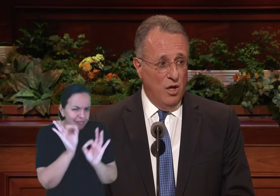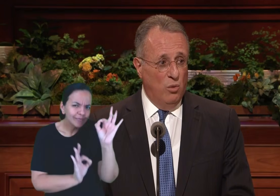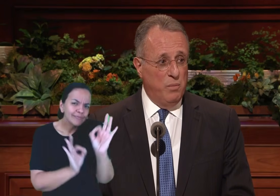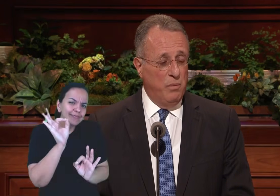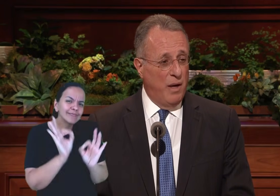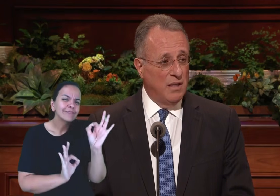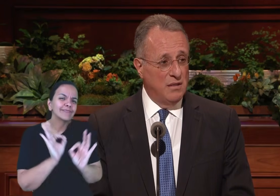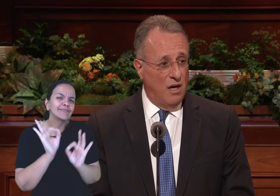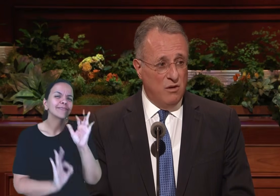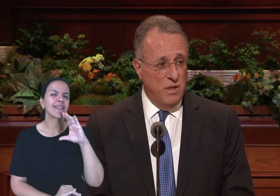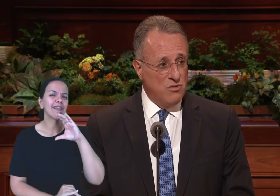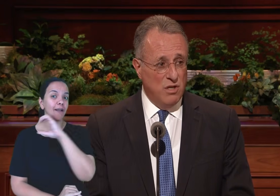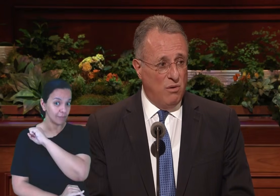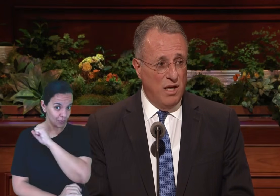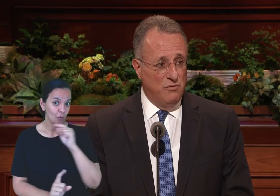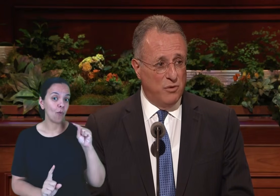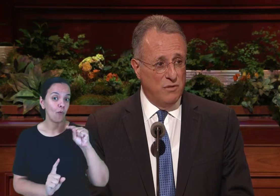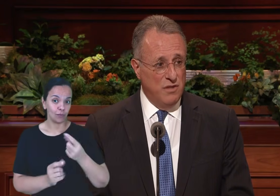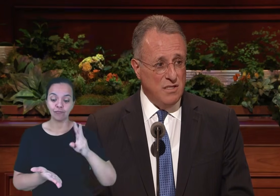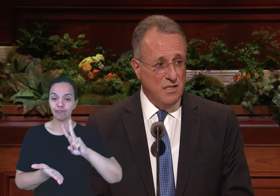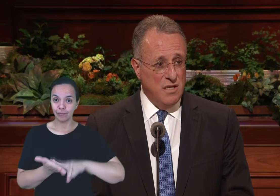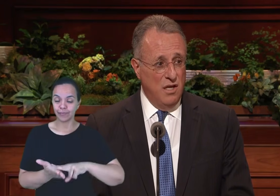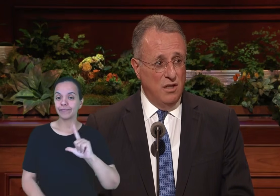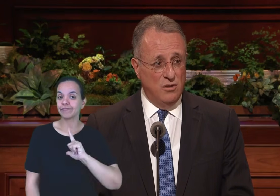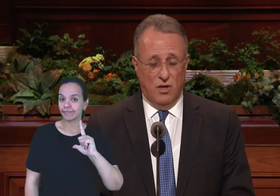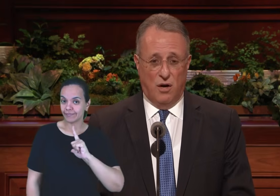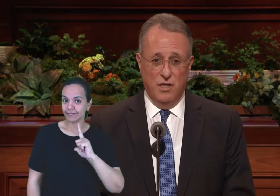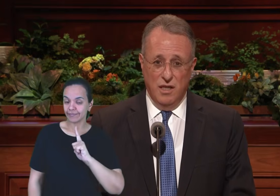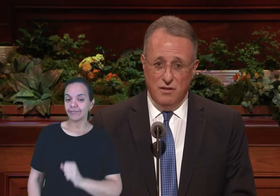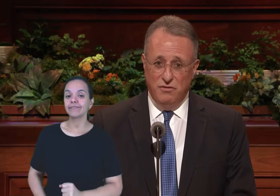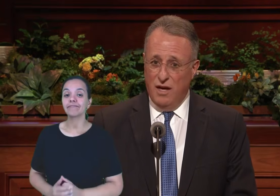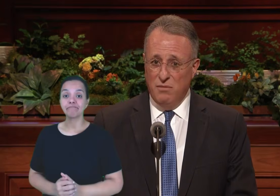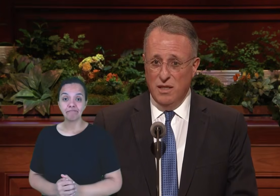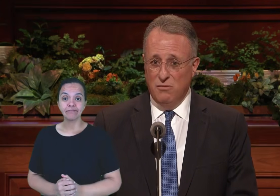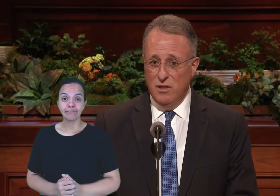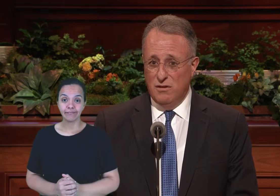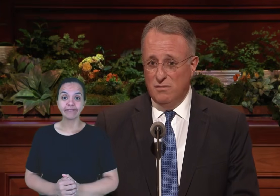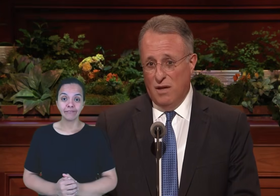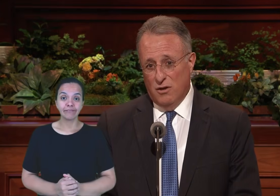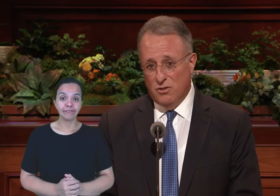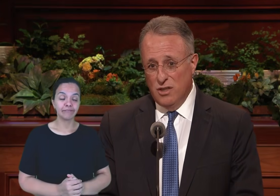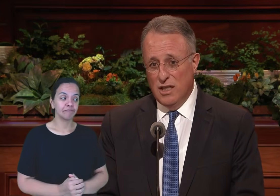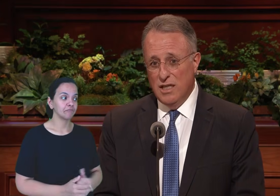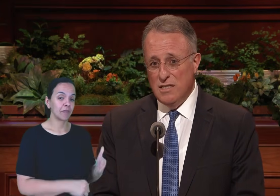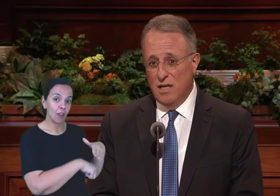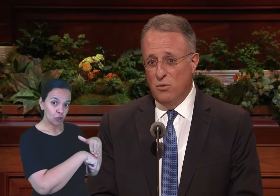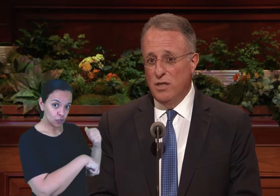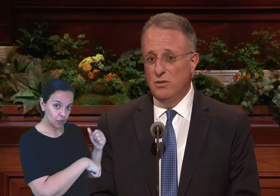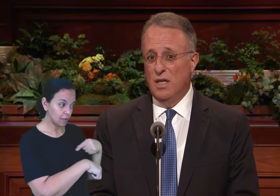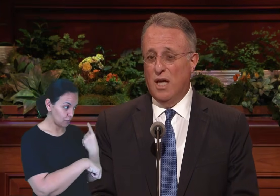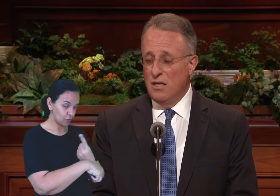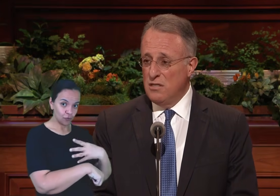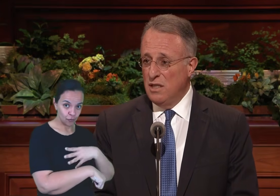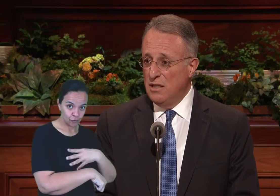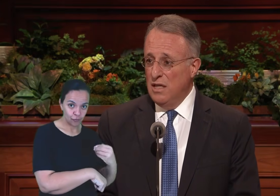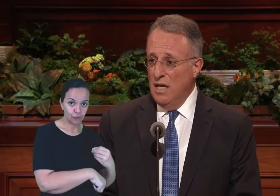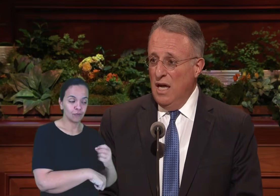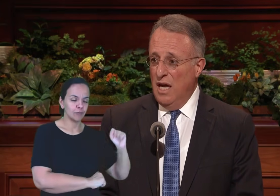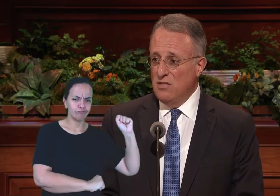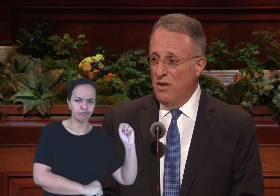fazer todos os preparativos imediatamente. Preparamos os documentos requeridos para o visto, pegamos nossa jovem família e fomos